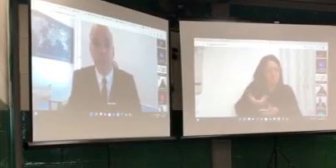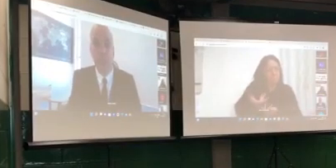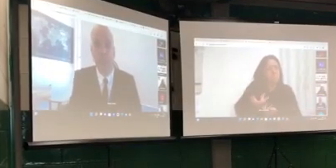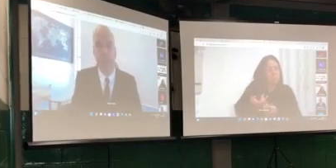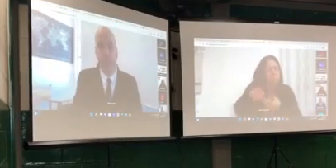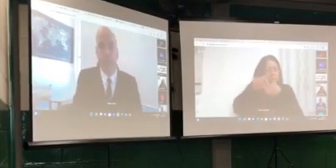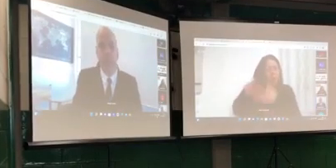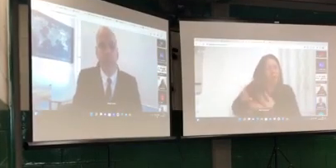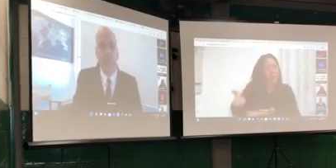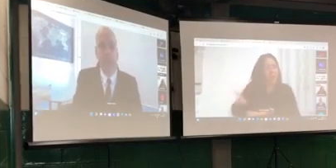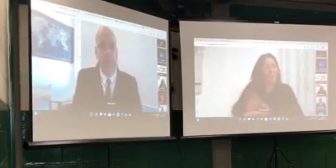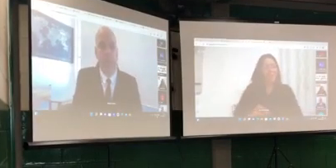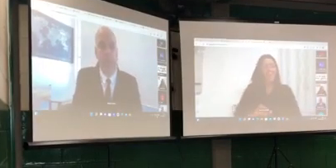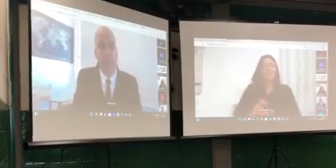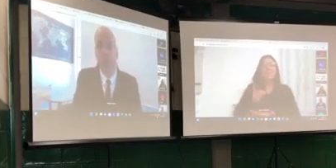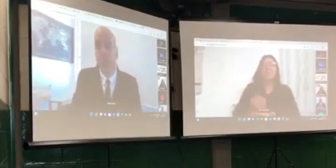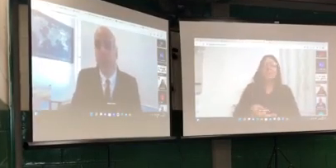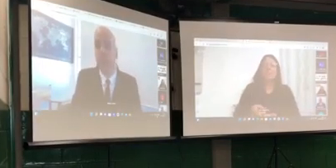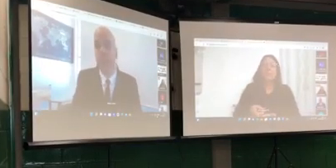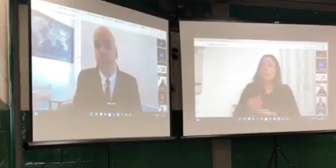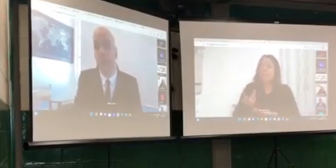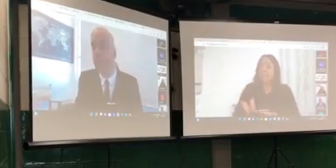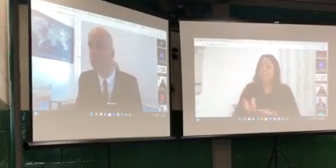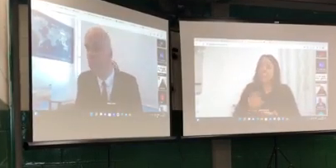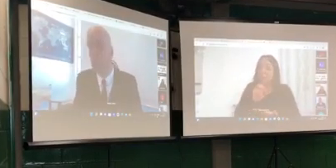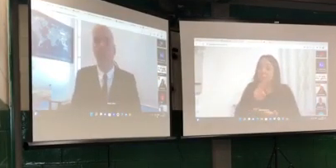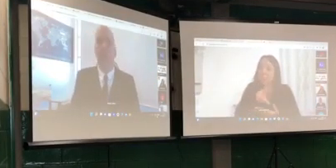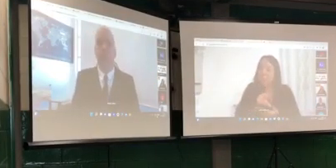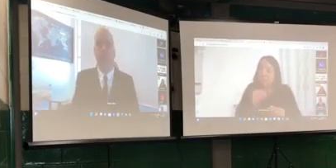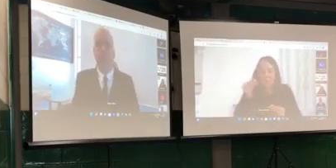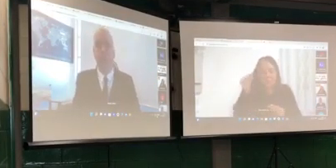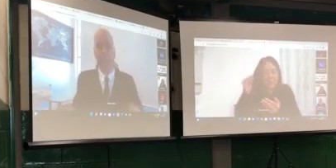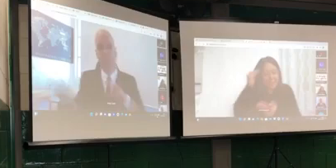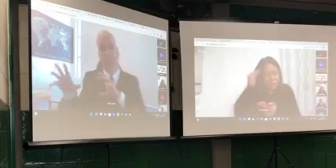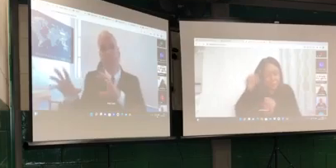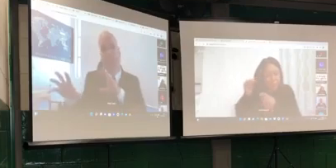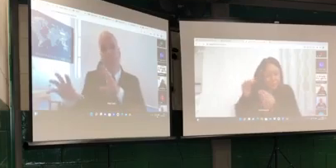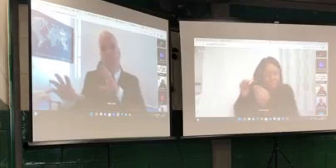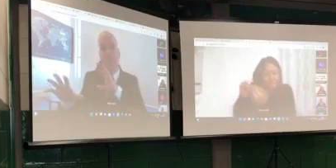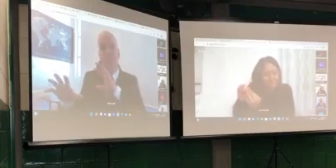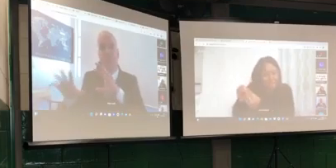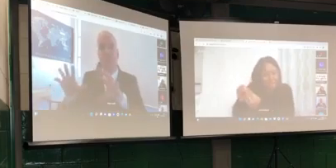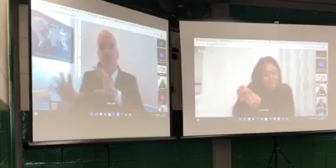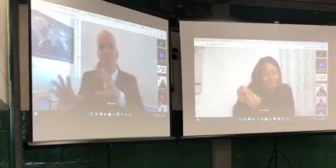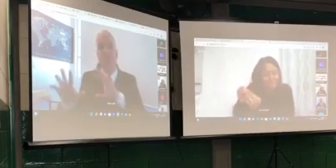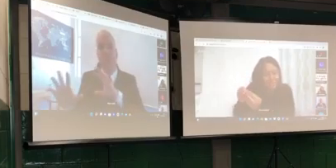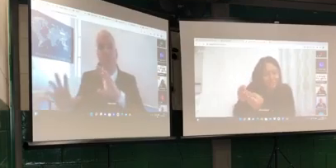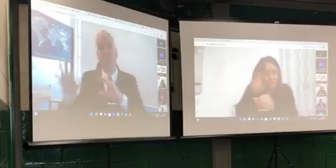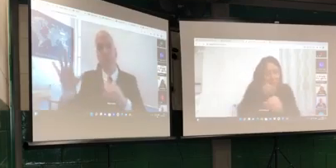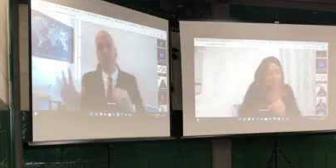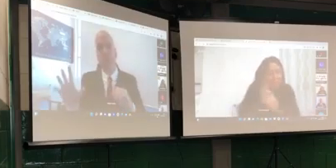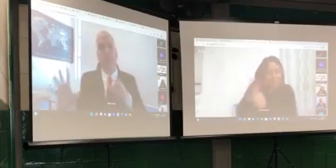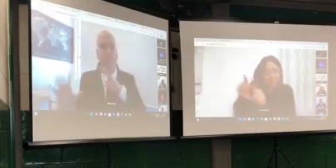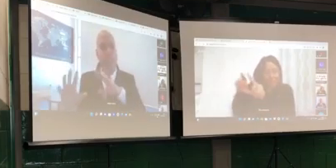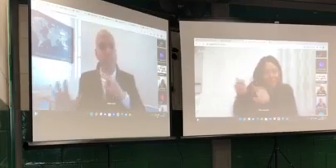atenção. Né? Então a Ivete foi lá e tentou dar um beijo nela, porque é uma câmera sobreposta à outra. Então ela está na